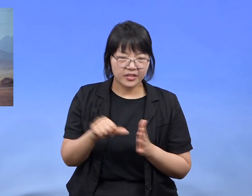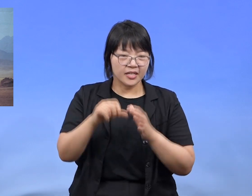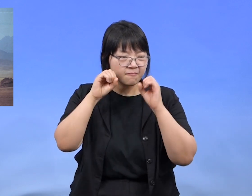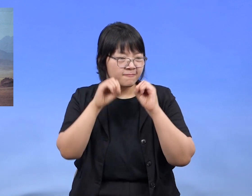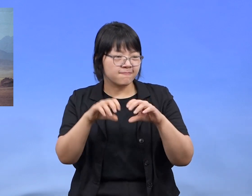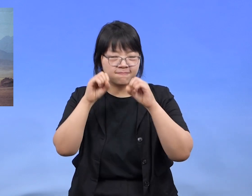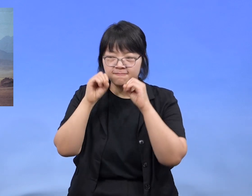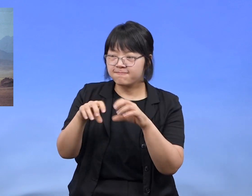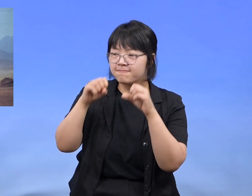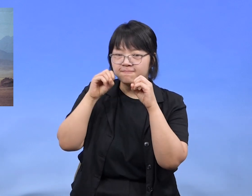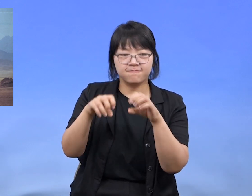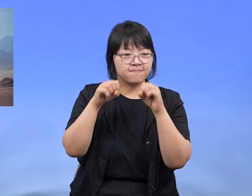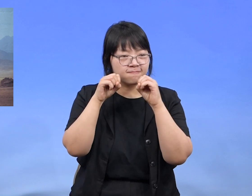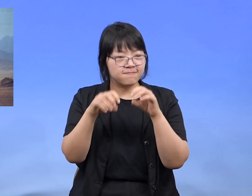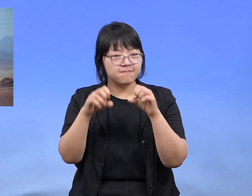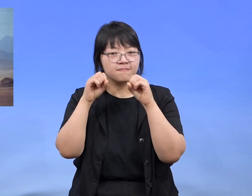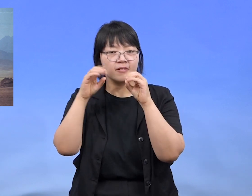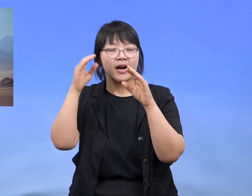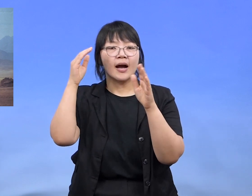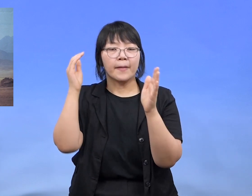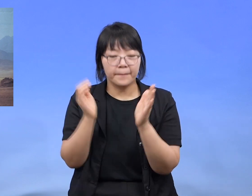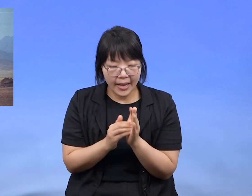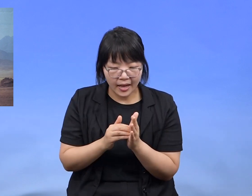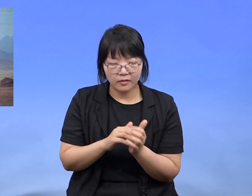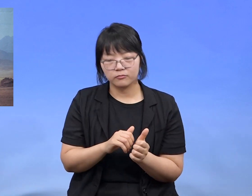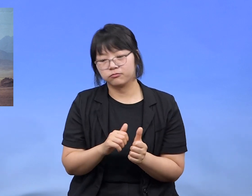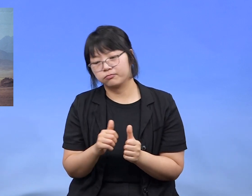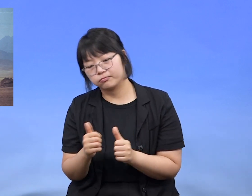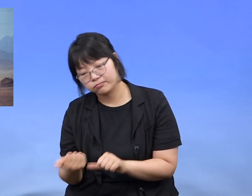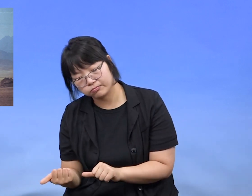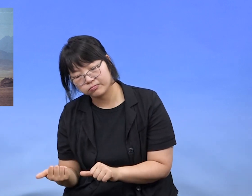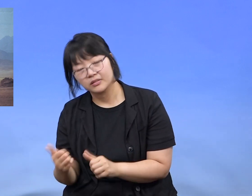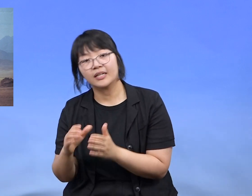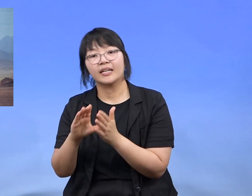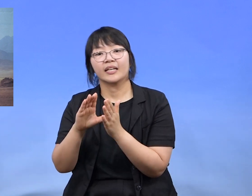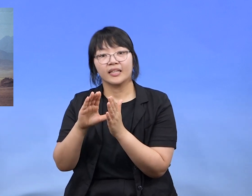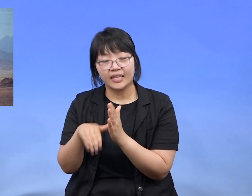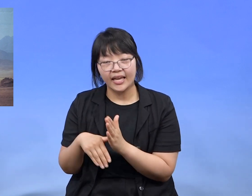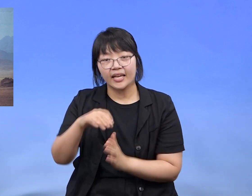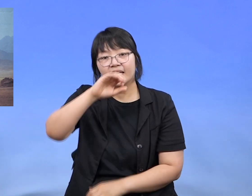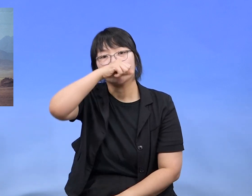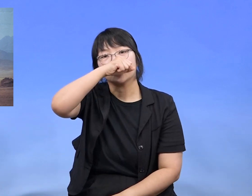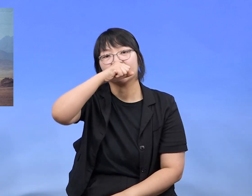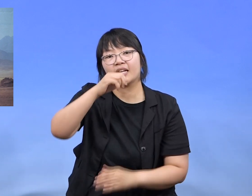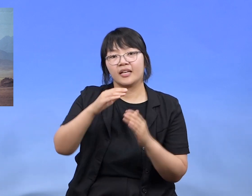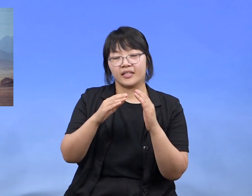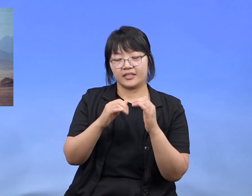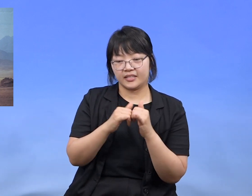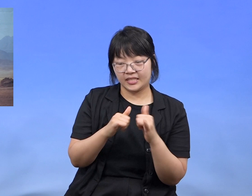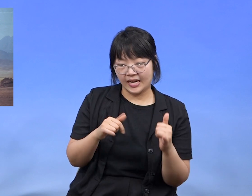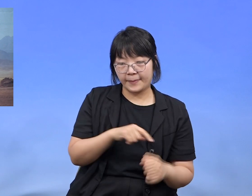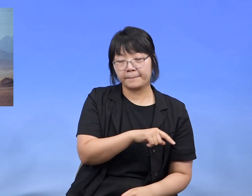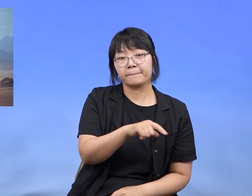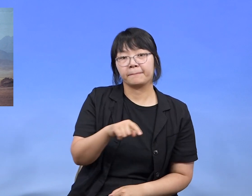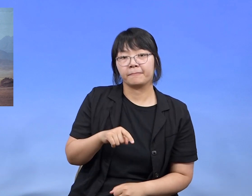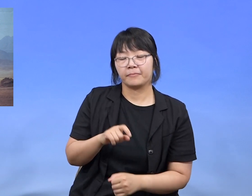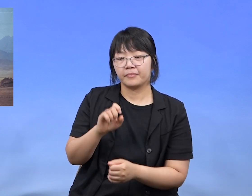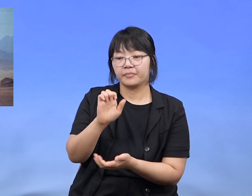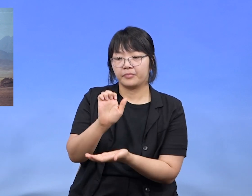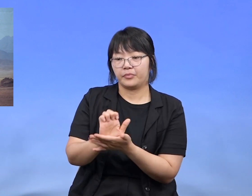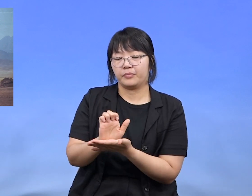세상을 떠났을 때 그 마을의 원주민들은 매우 인상적인